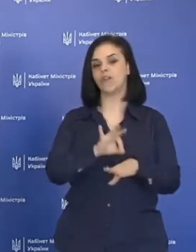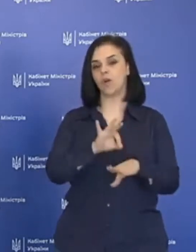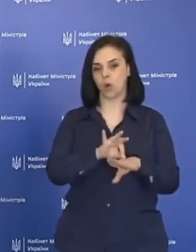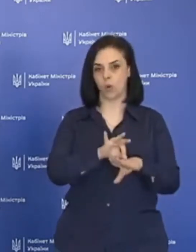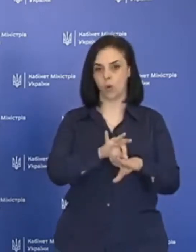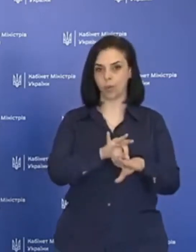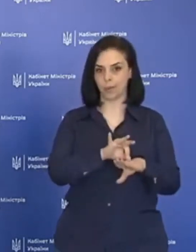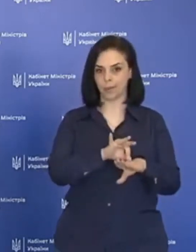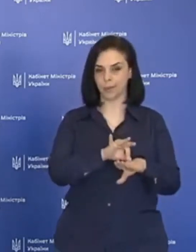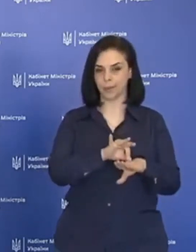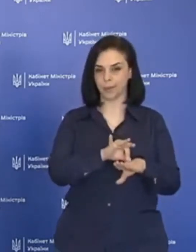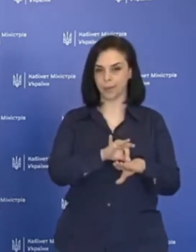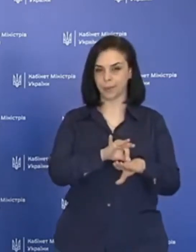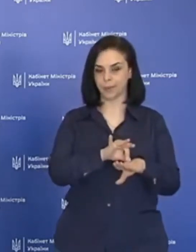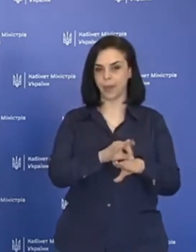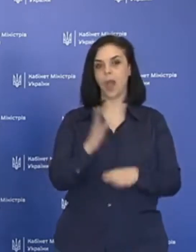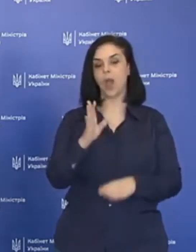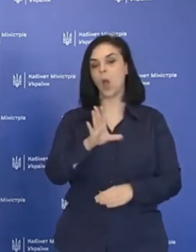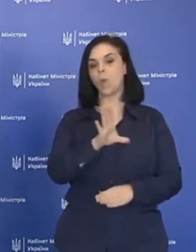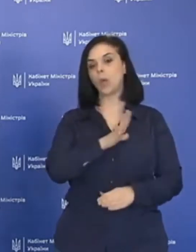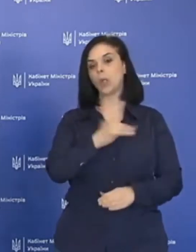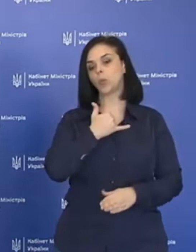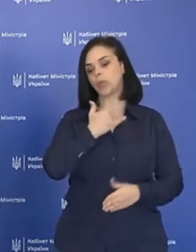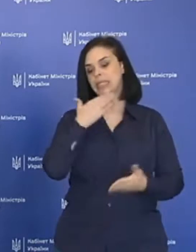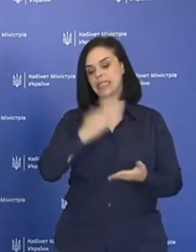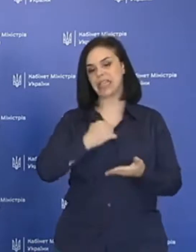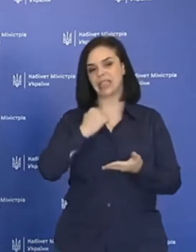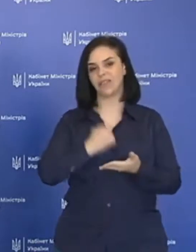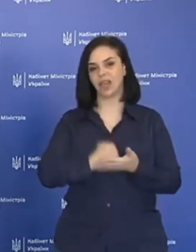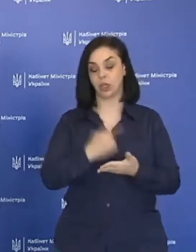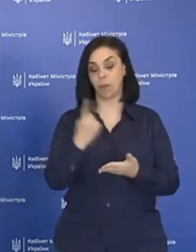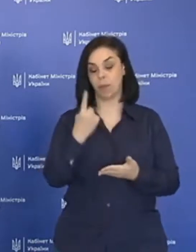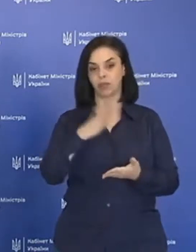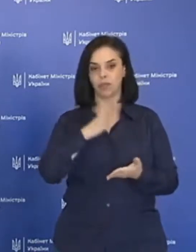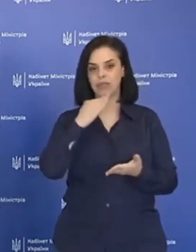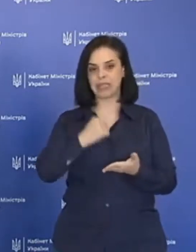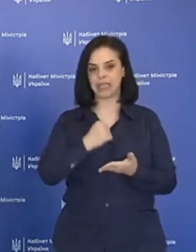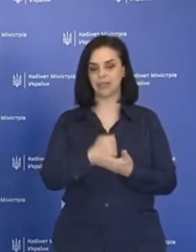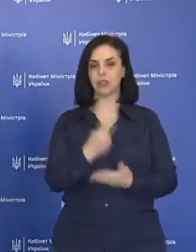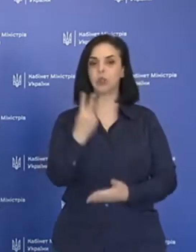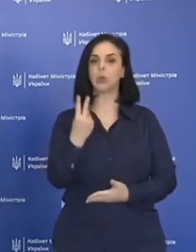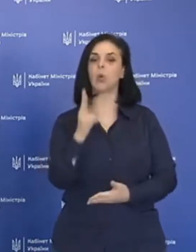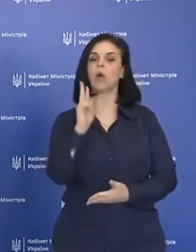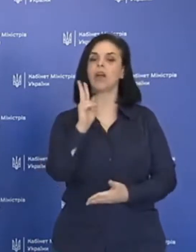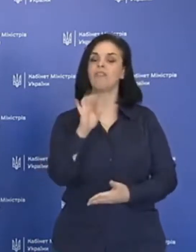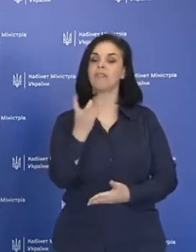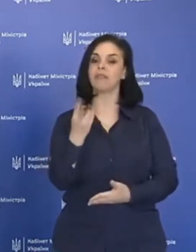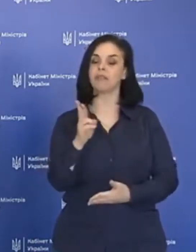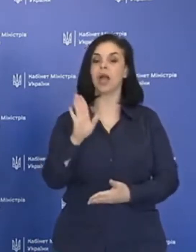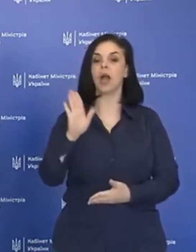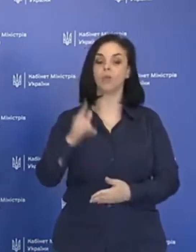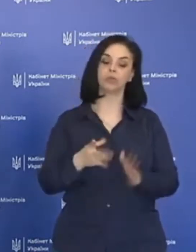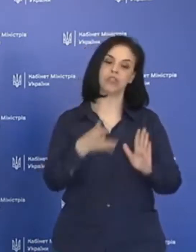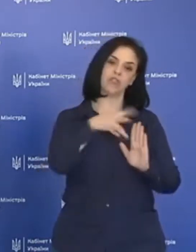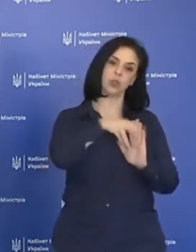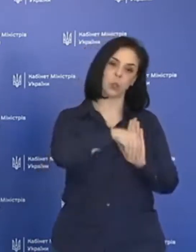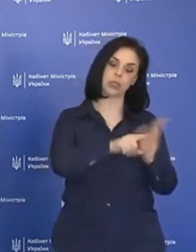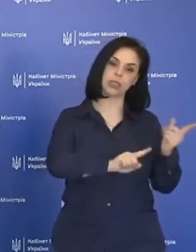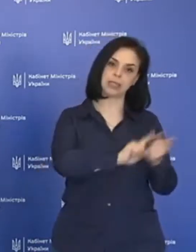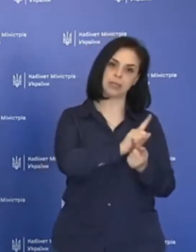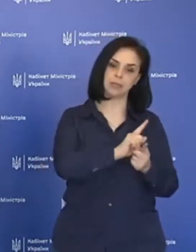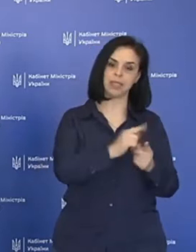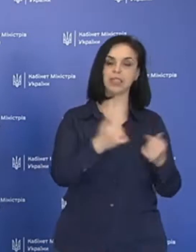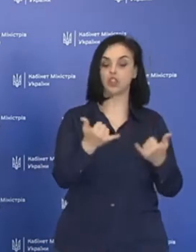хвороби були в нас затверджені. Перший був затверджений 2 квітня, потім туди вносили